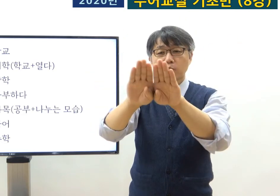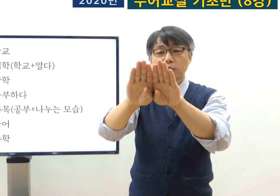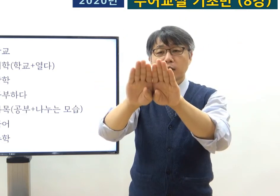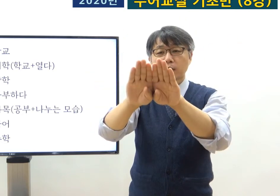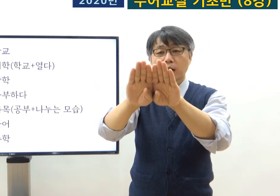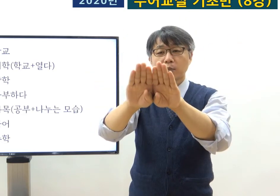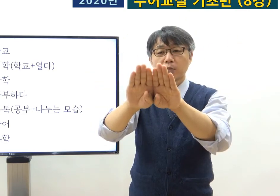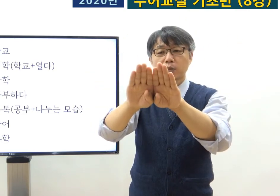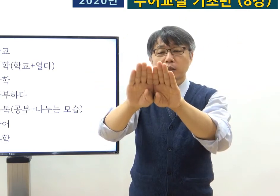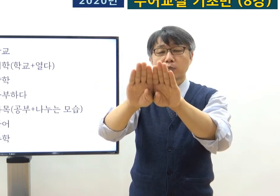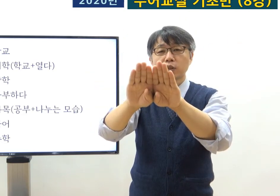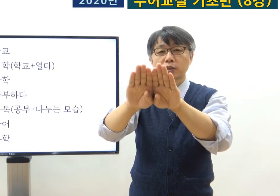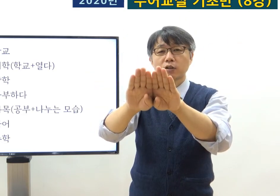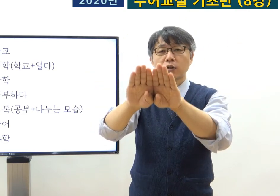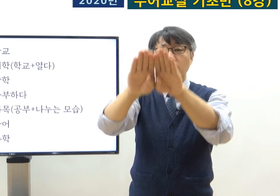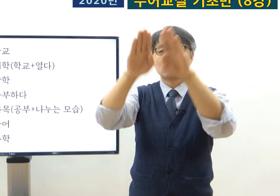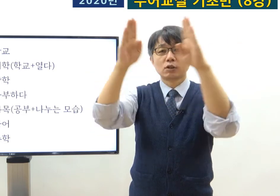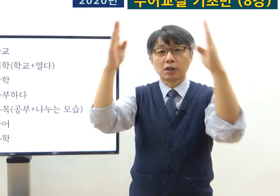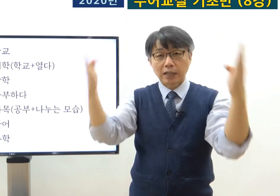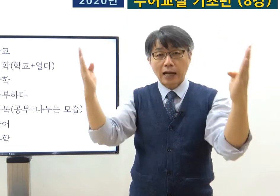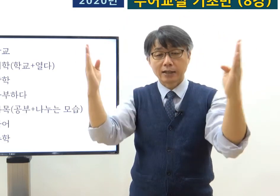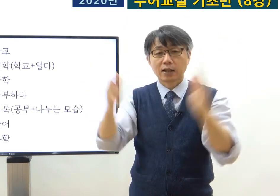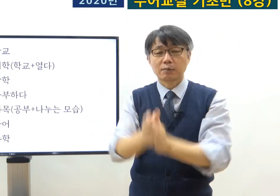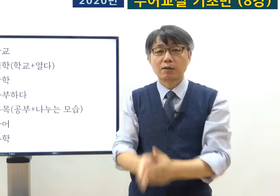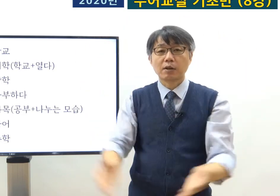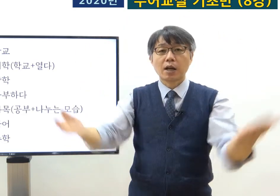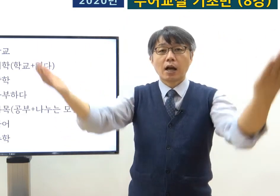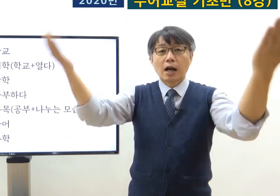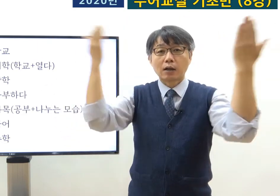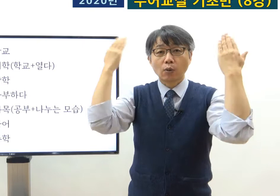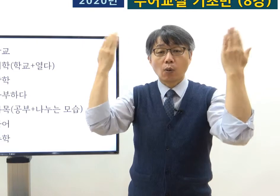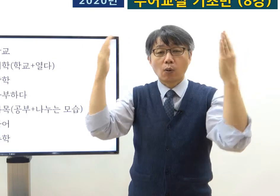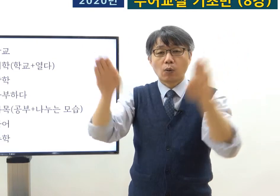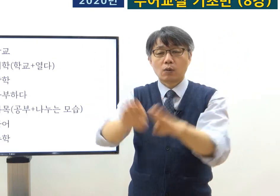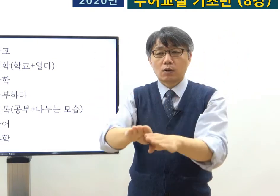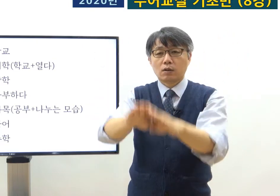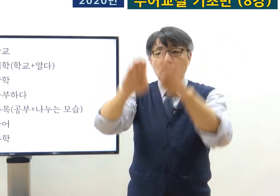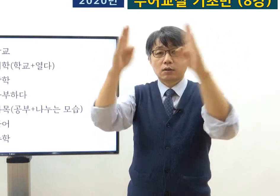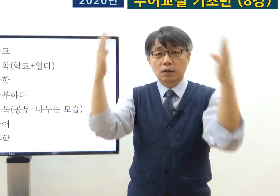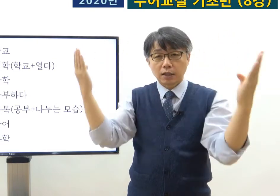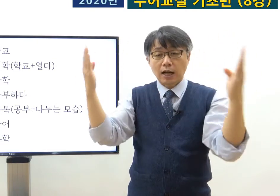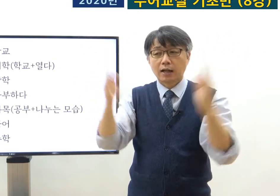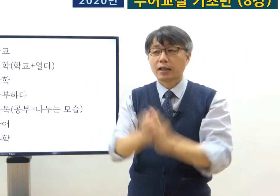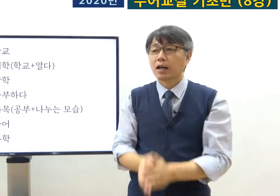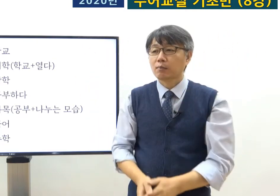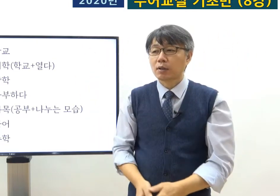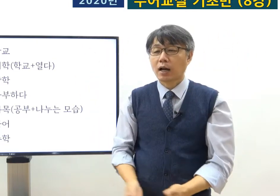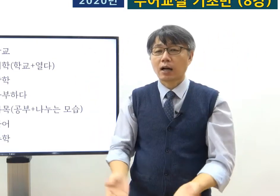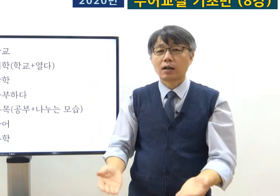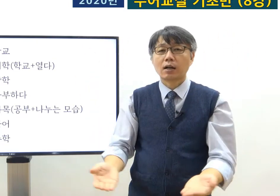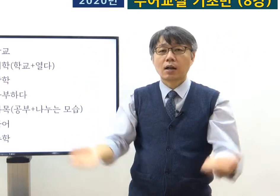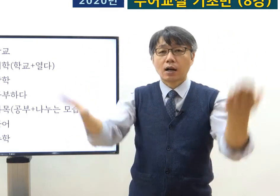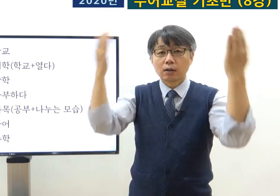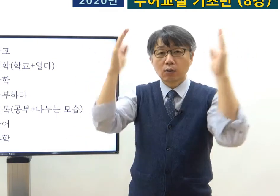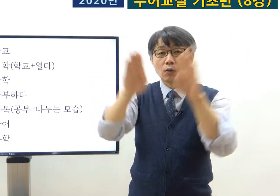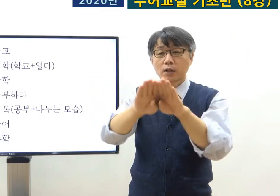문이라고 생각하면 이게 문이거든요. 문을 열다 이렇게 하면 돼요. 학교 열다 계약입니다. 학교